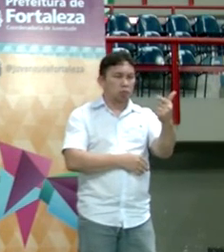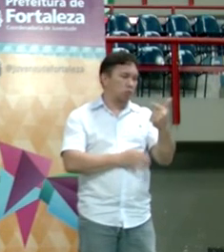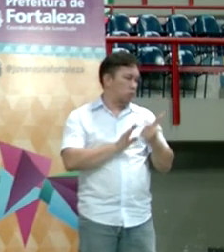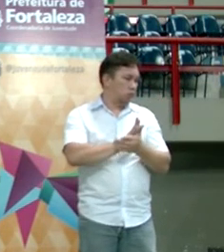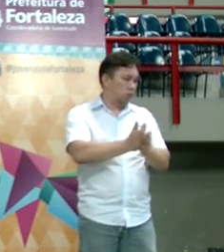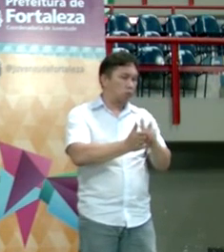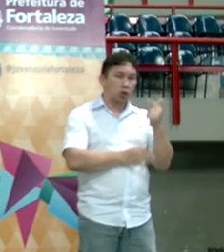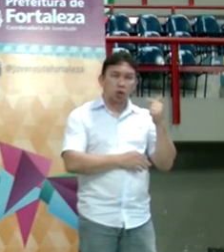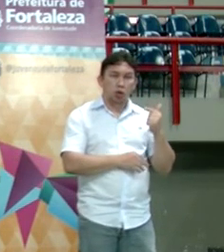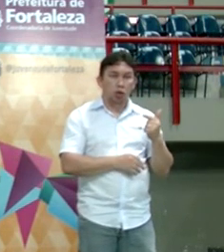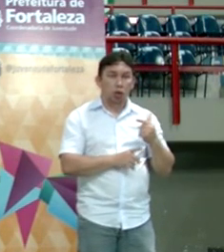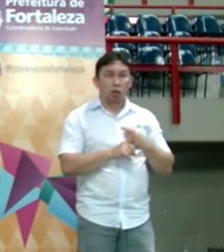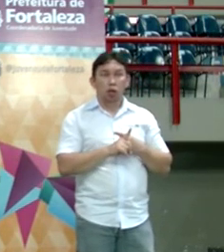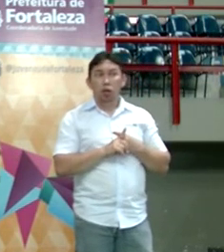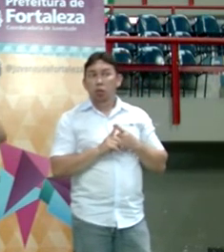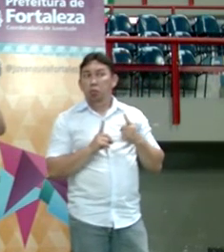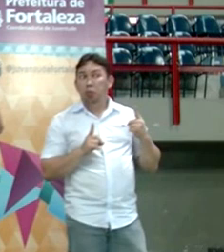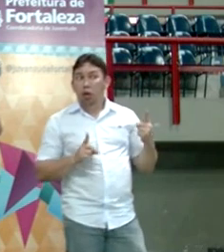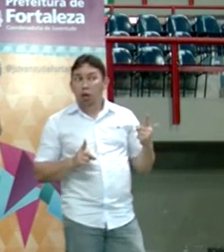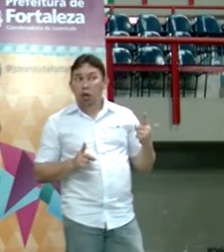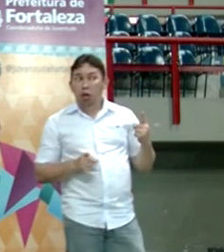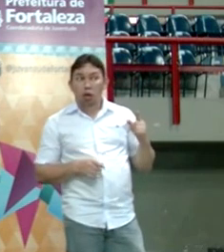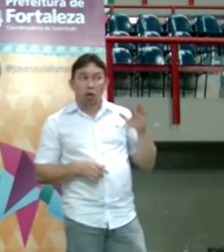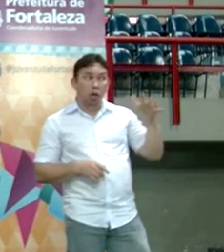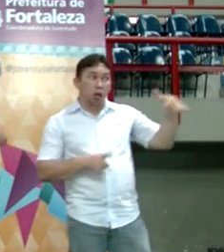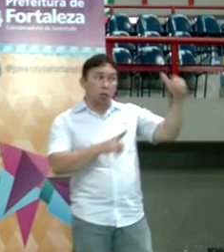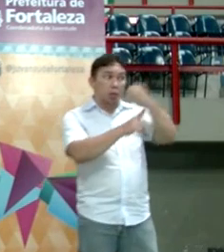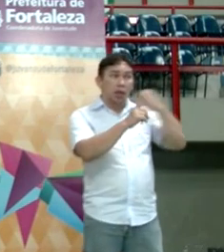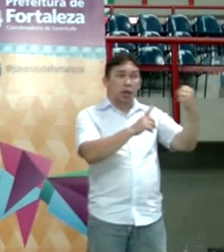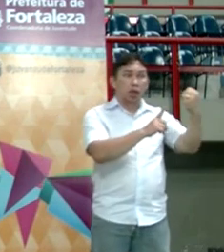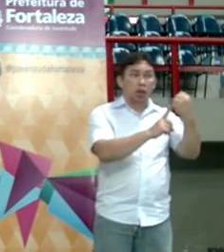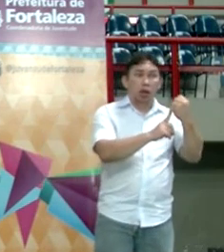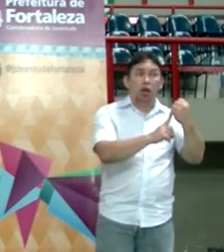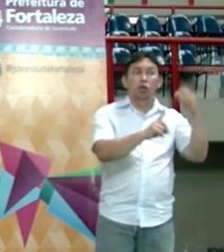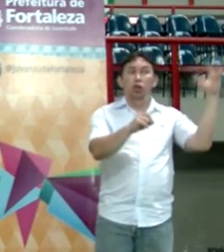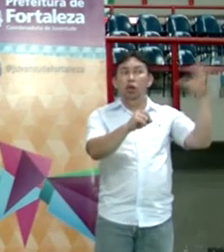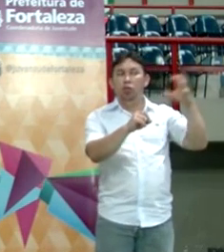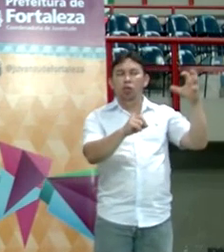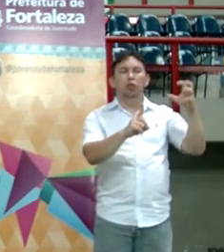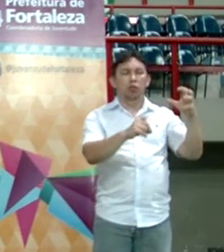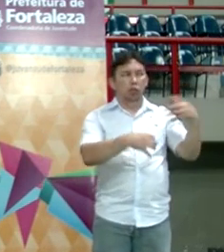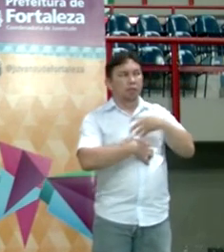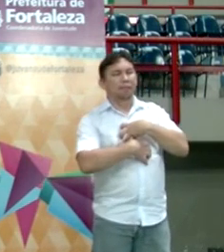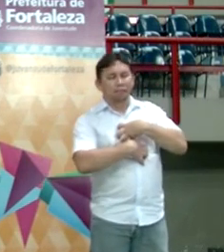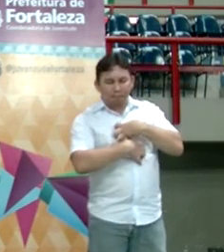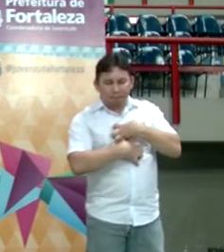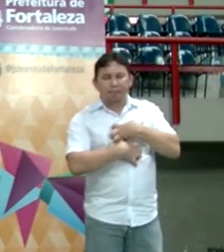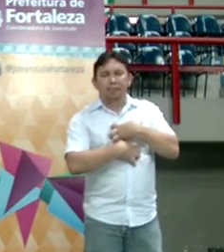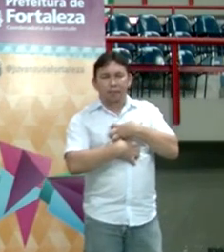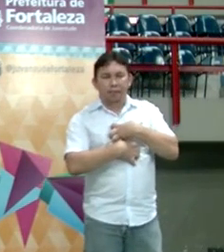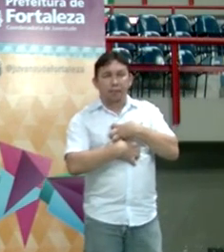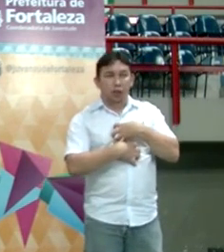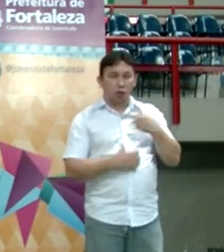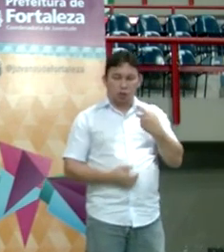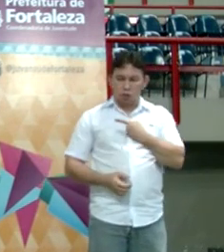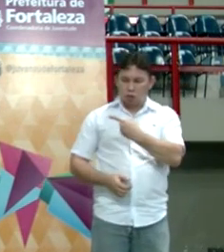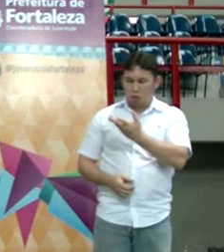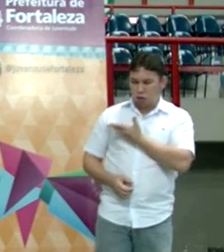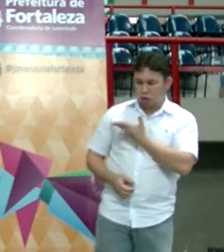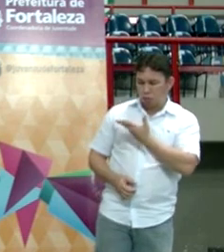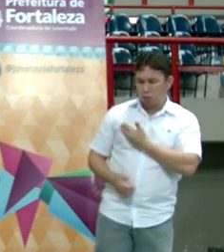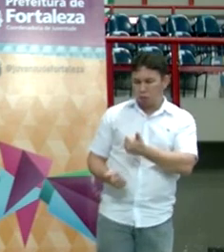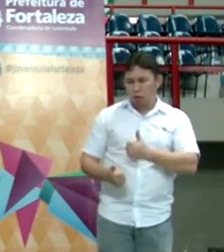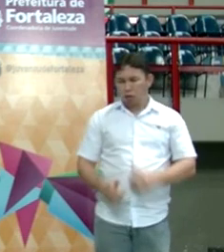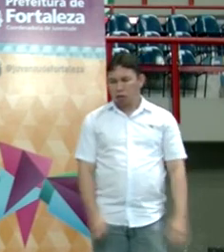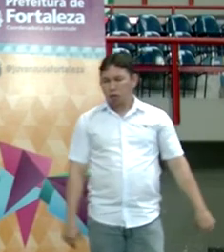tem ofensa, não. Agora, quando é uma coisa que é imposta, ofende sim. Quando você está entre dois amigos